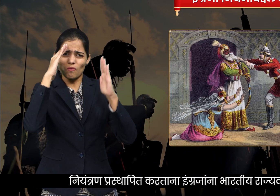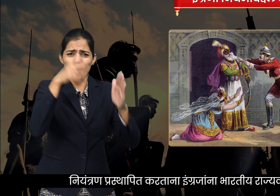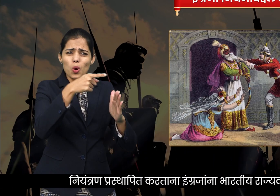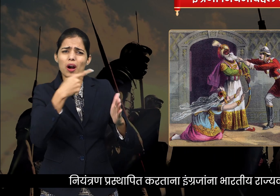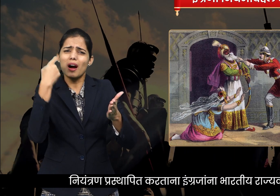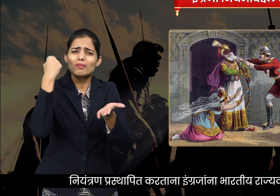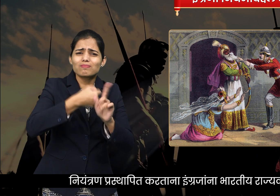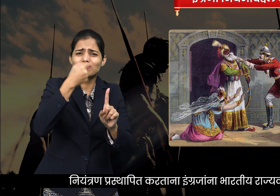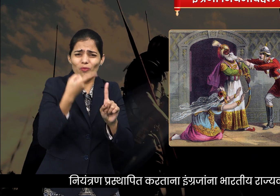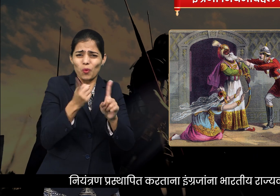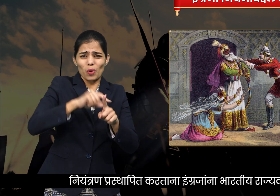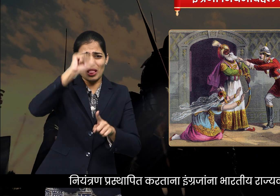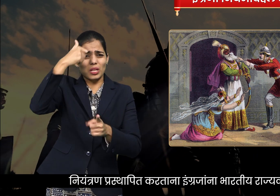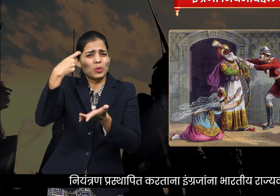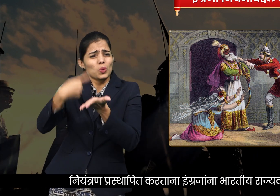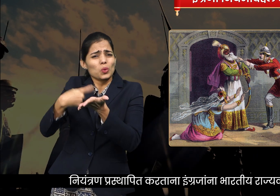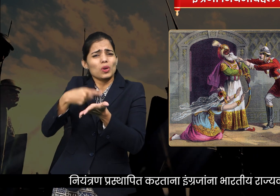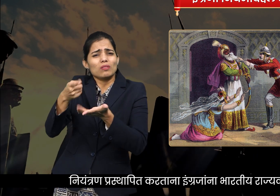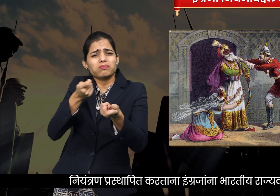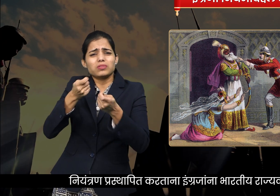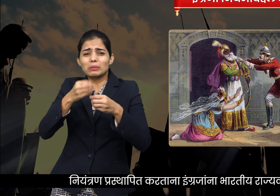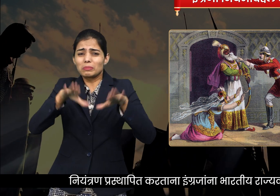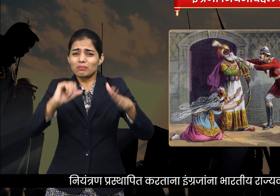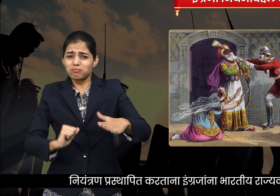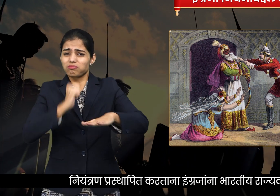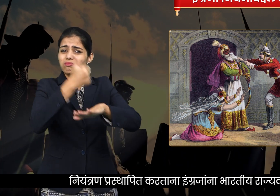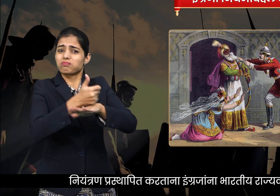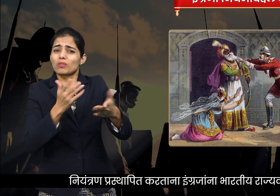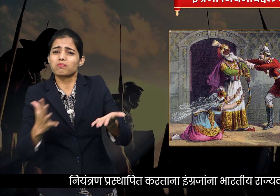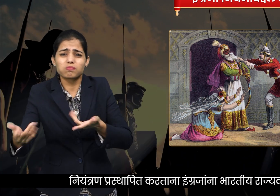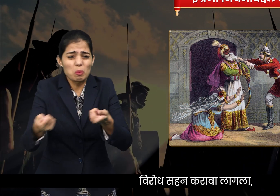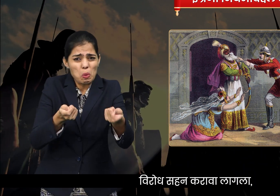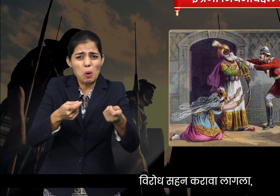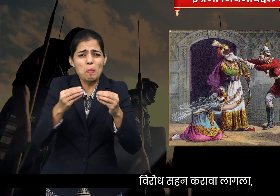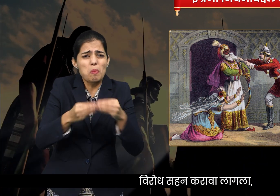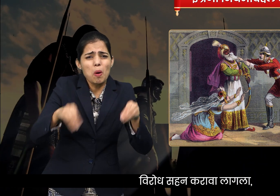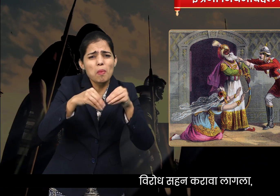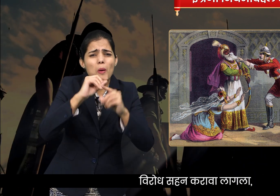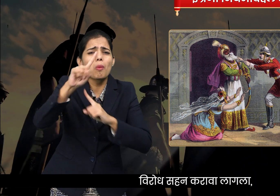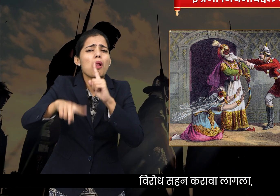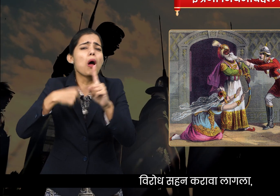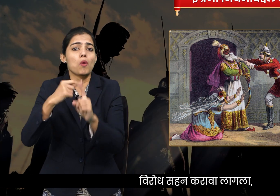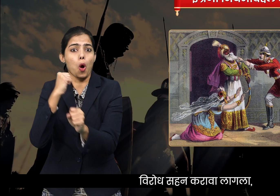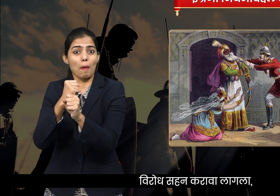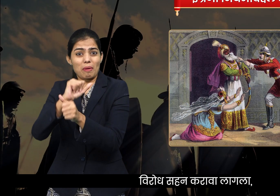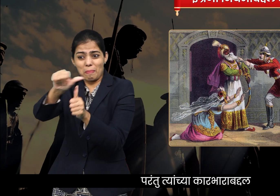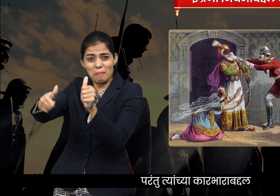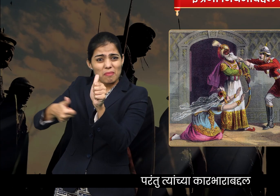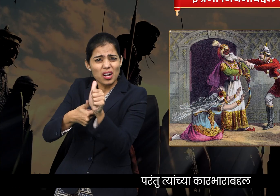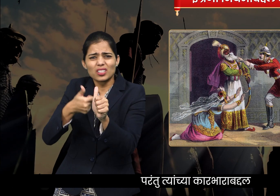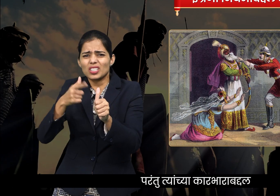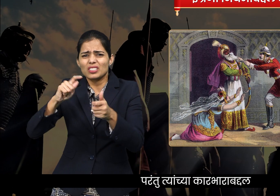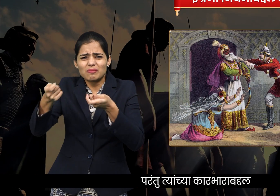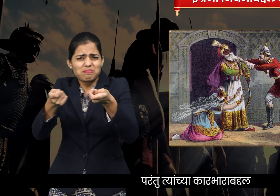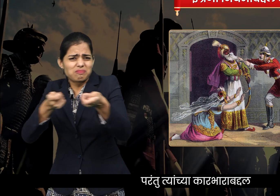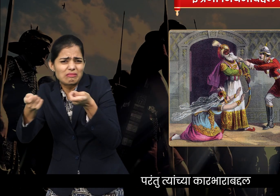नियंत्रण प्रस्थापित करताना इंग्रजांना भारतीय राज्यकर्त्यांकडून विरोध सहन करावा लागला,